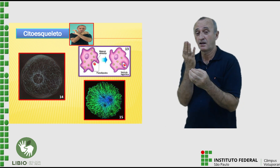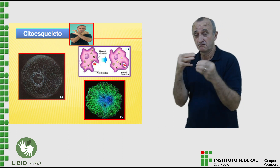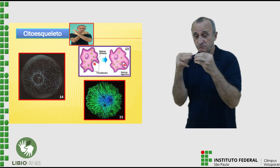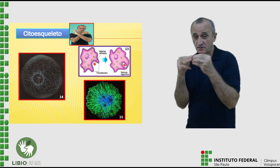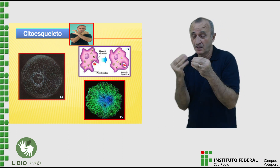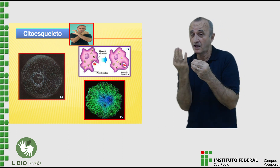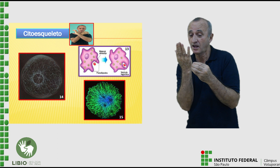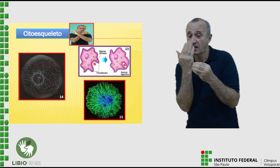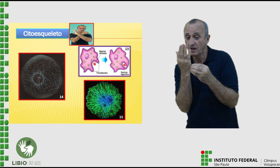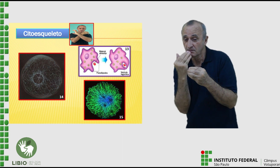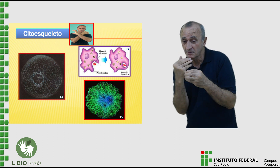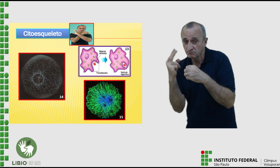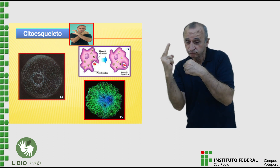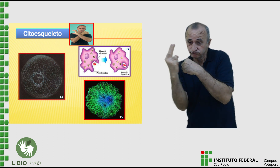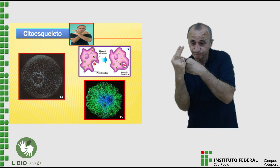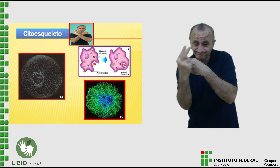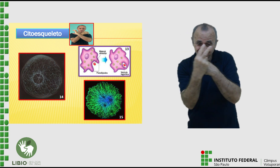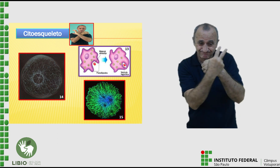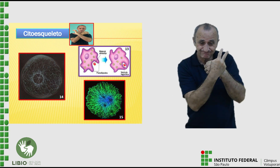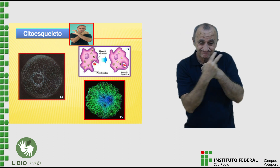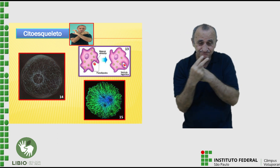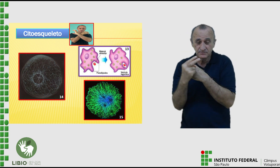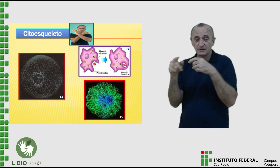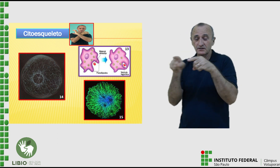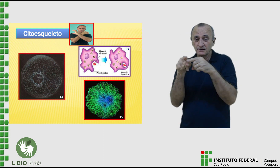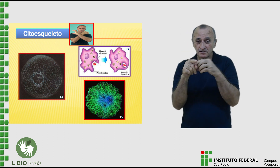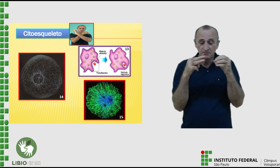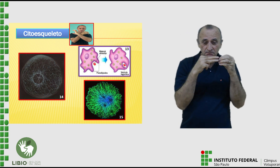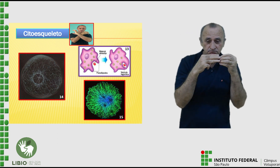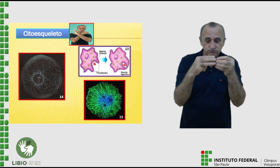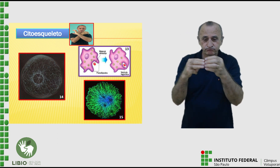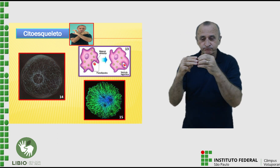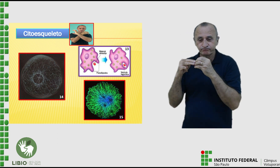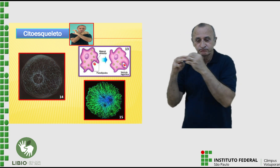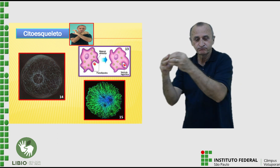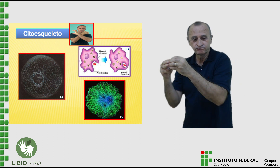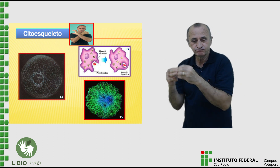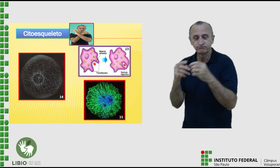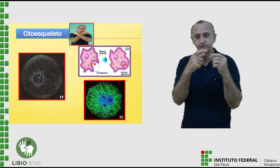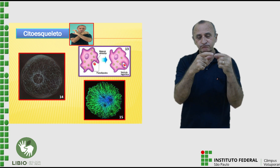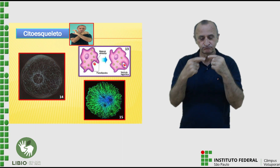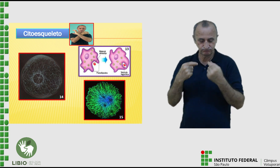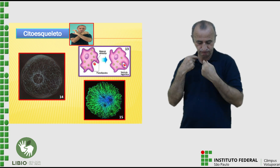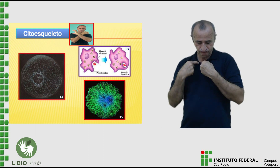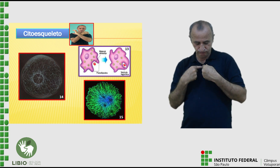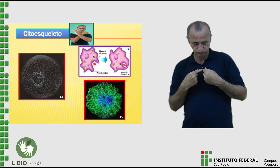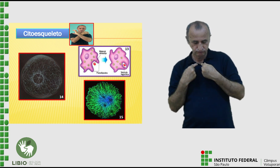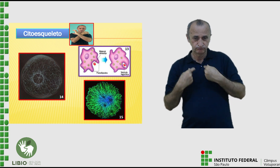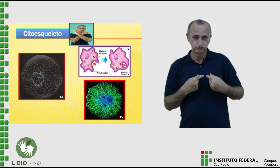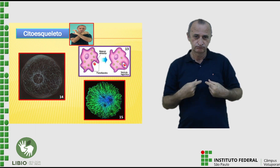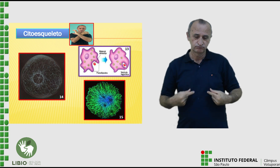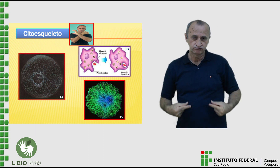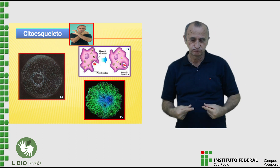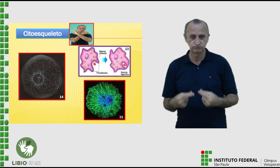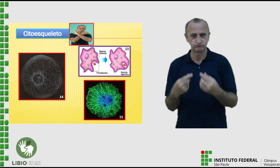Permitindo com isso a alimentação, a defesa e os deslocamentos de diferentes